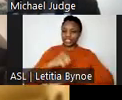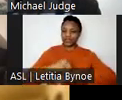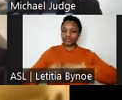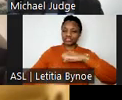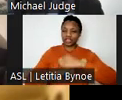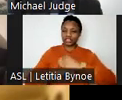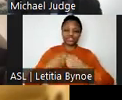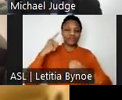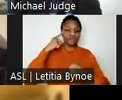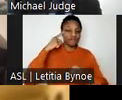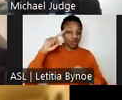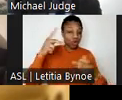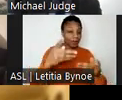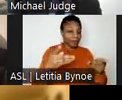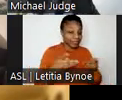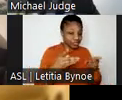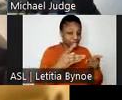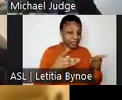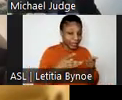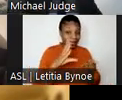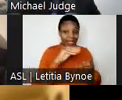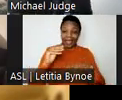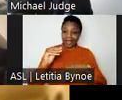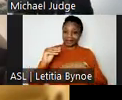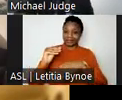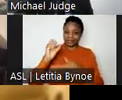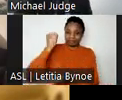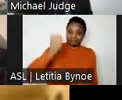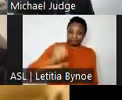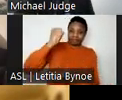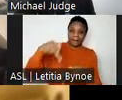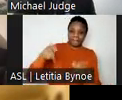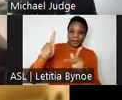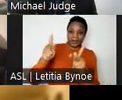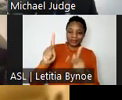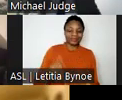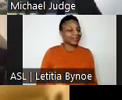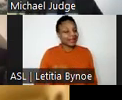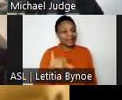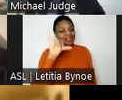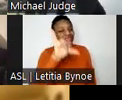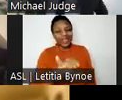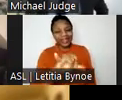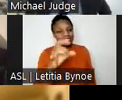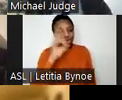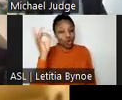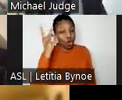cip que es la comisión de energía e infraestructura